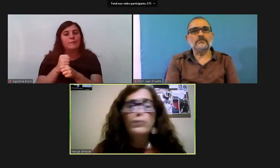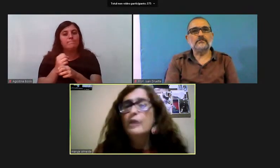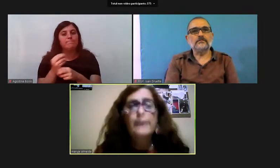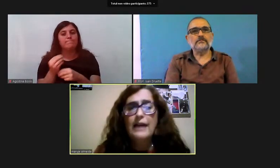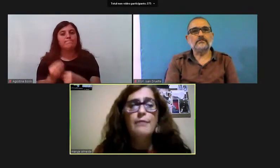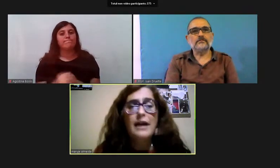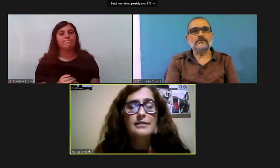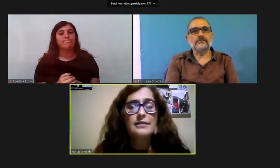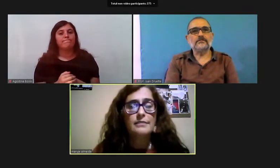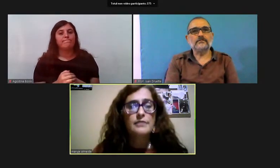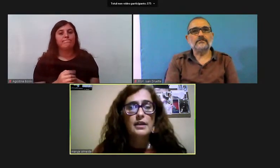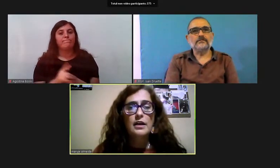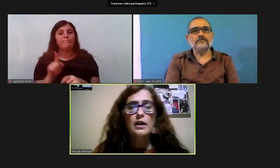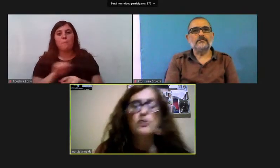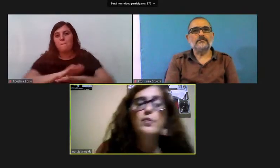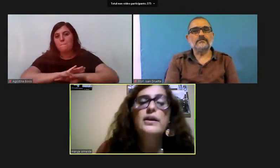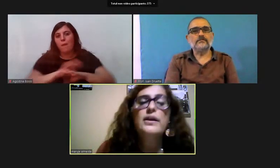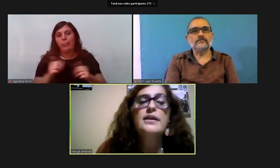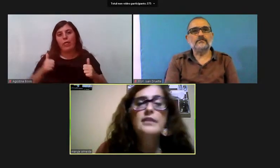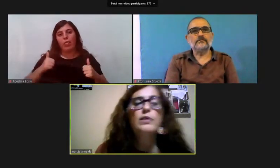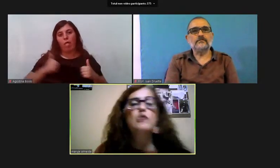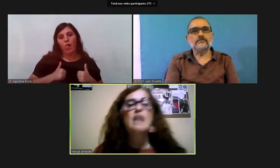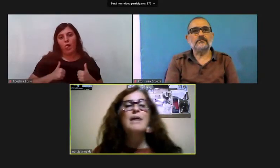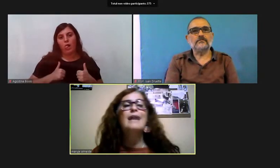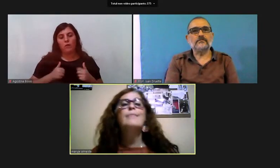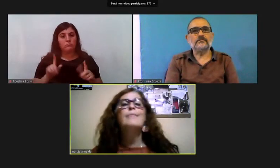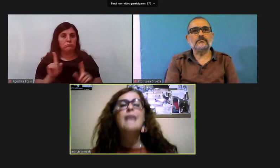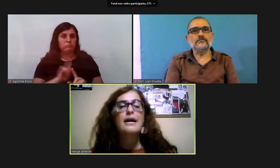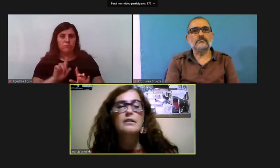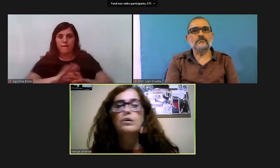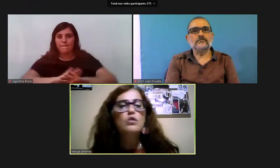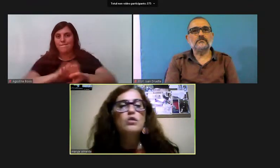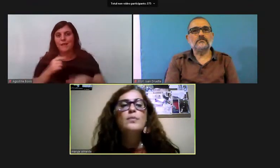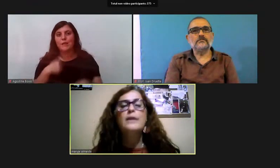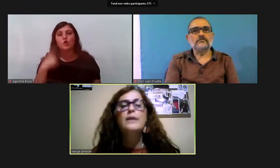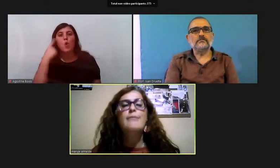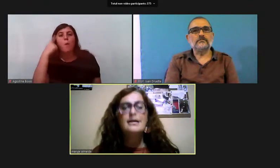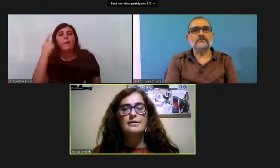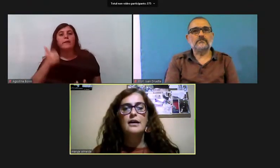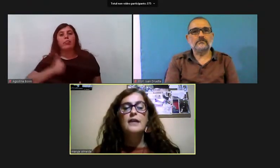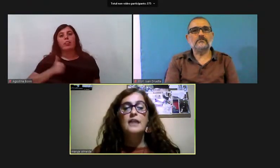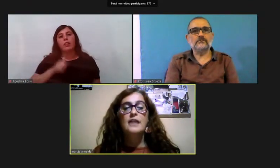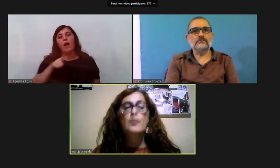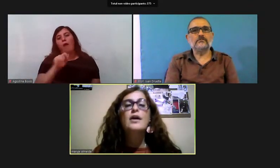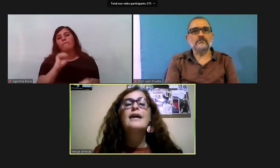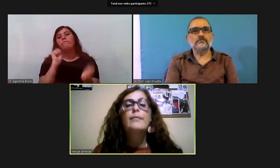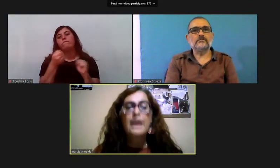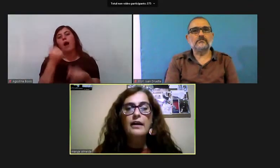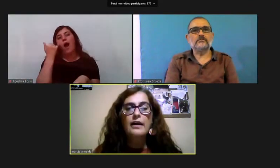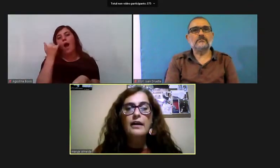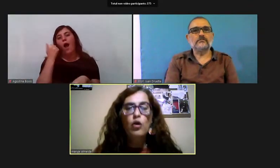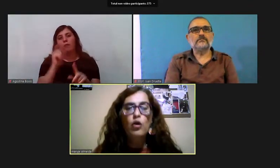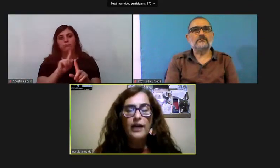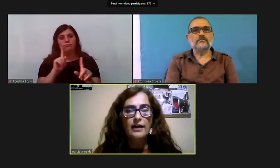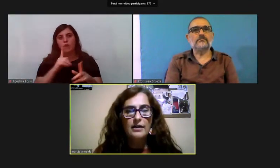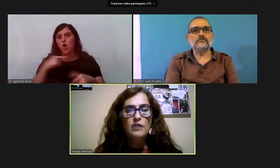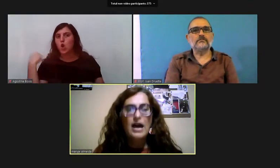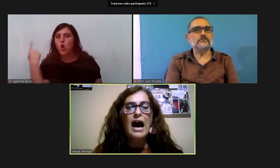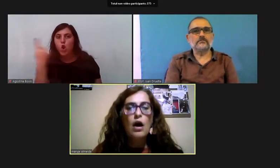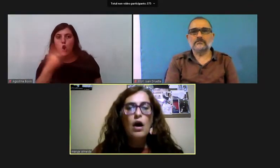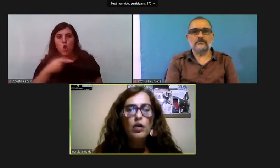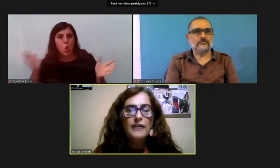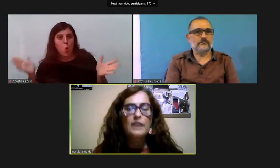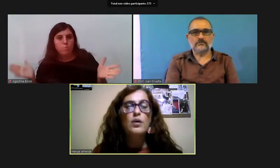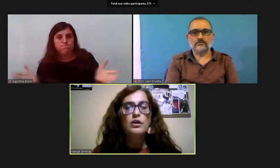no se puede esperar más, ¿sí? No se puede decir, bueno, ya va a cambiar. No se puede más. Tenemos que cambiar ahora. O